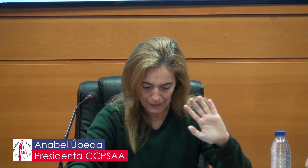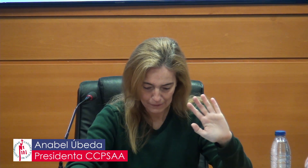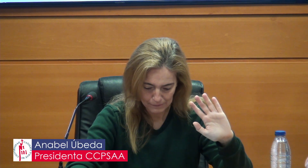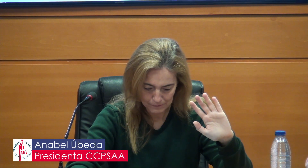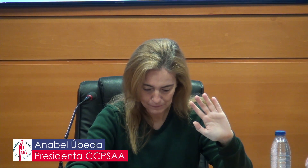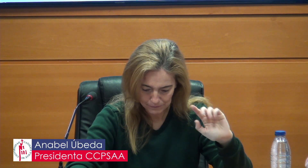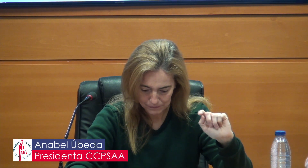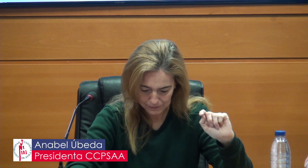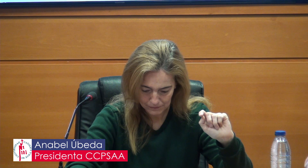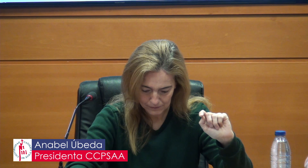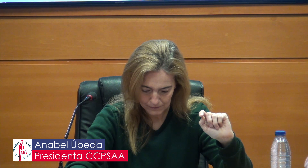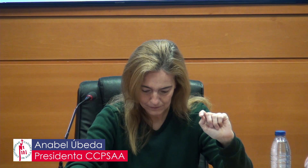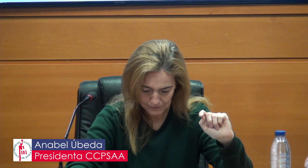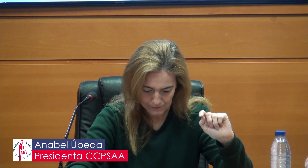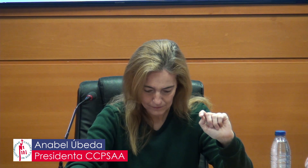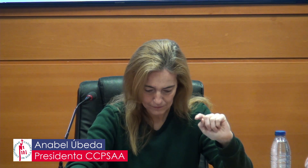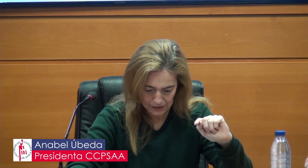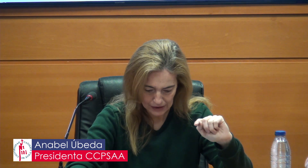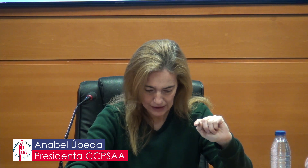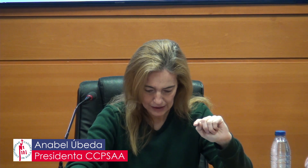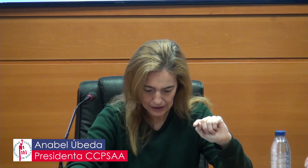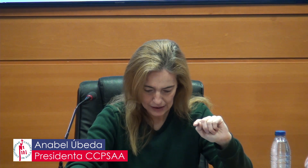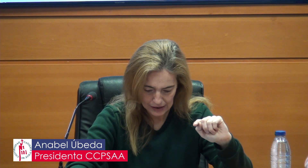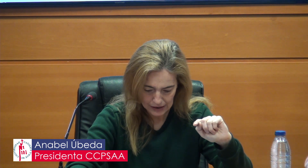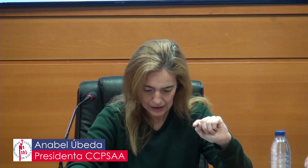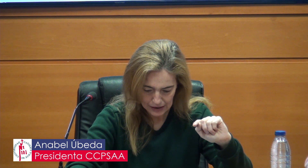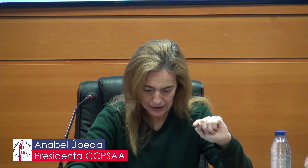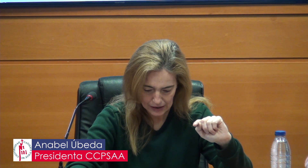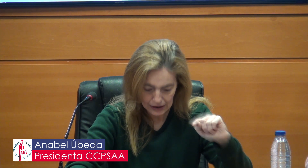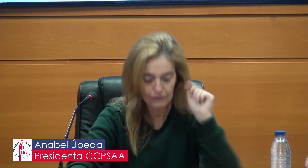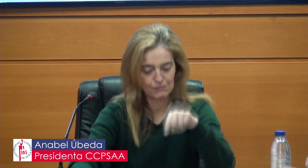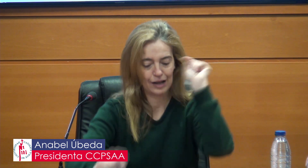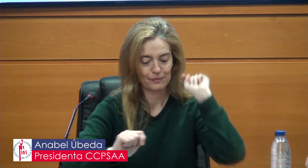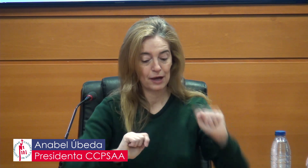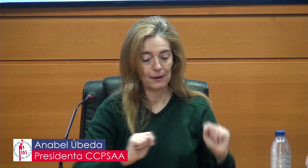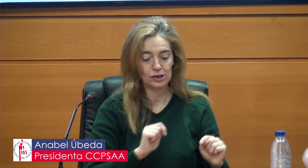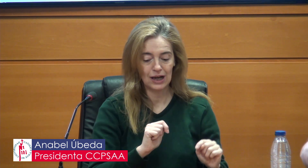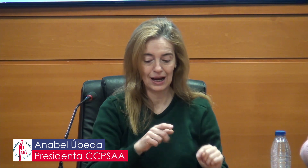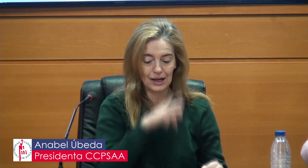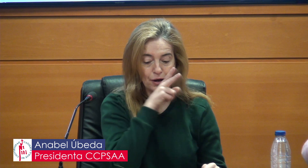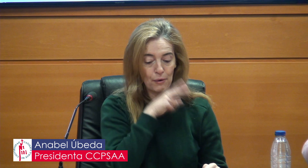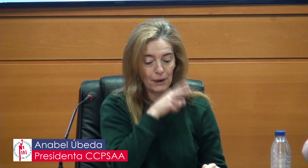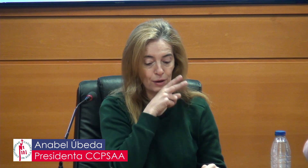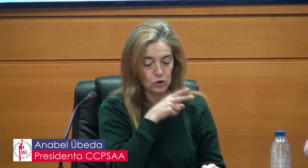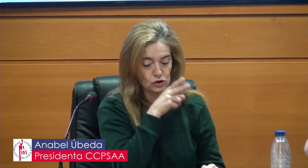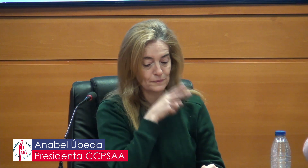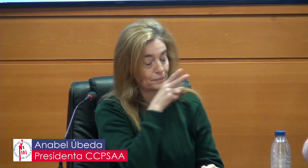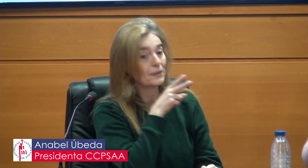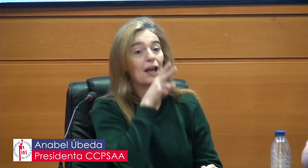poco lo nuevo y luego repasamos todo los verbos